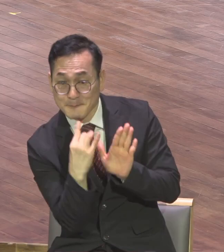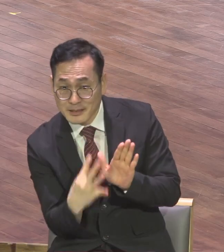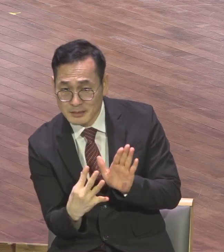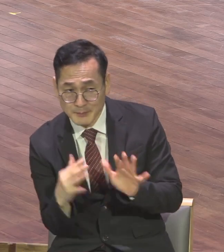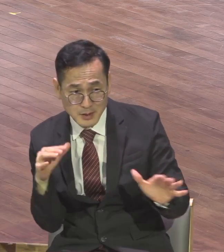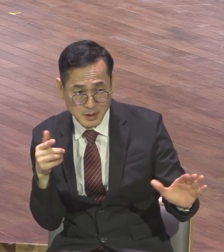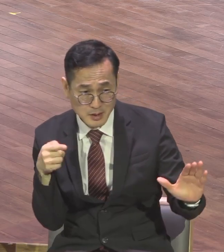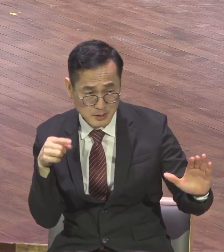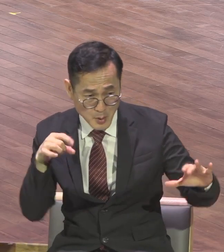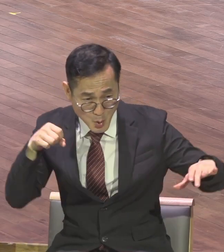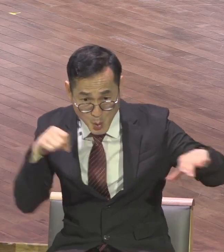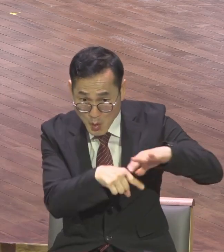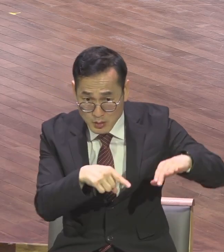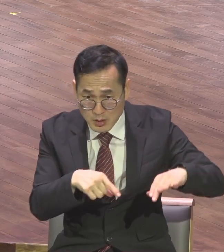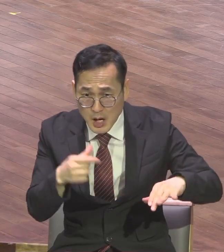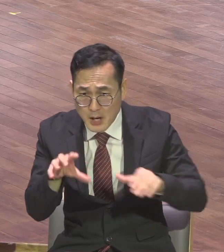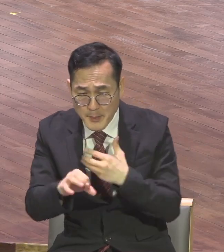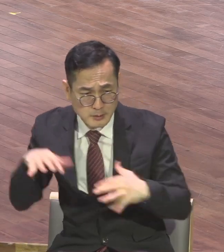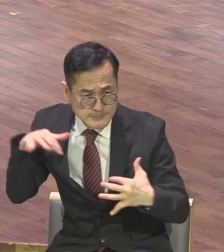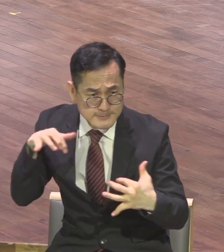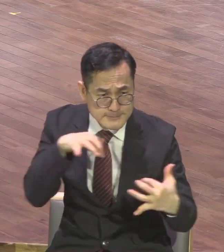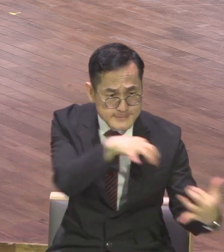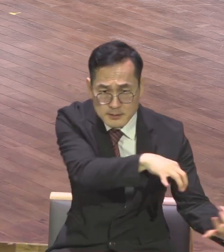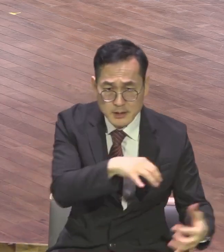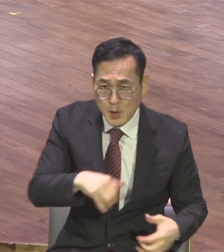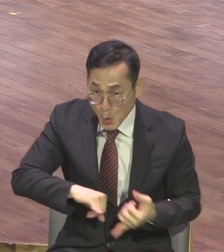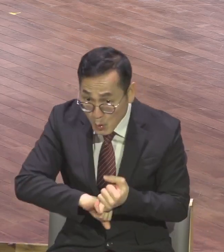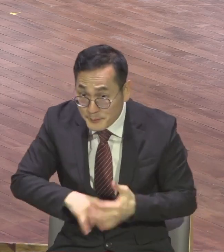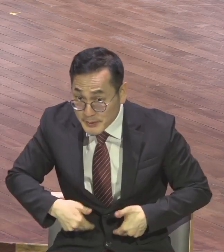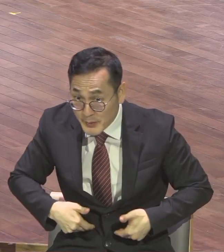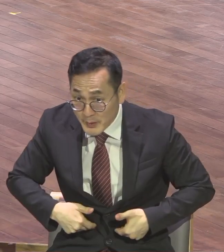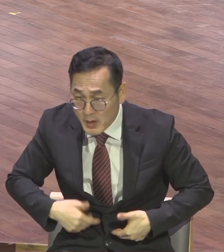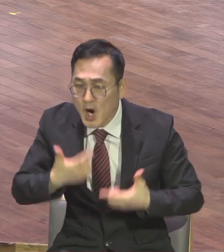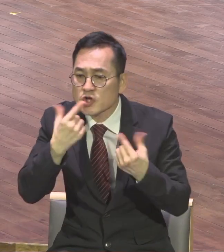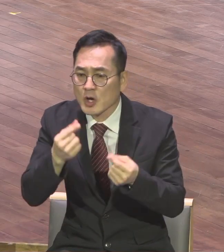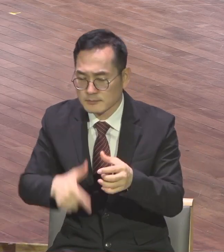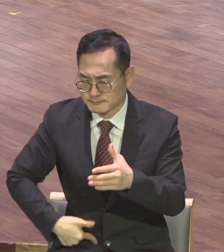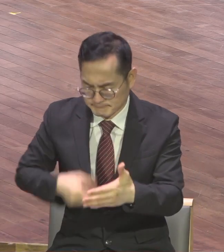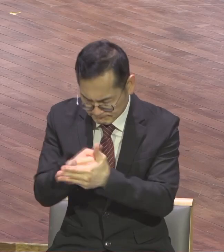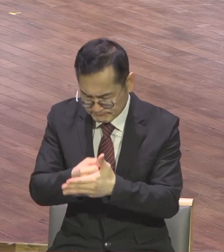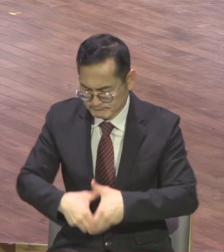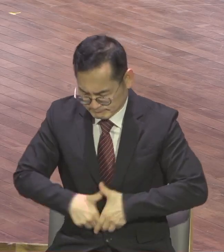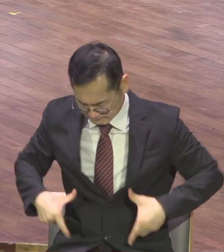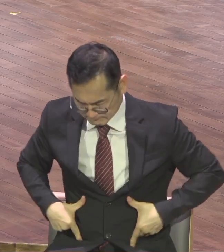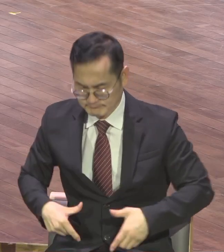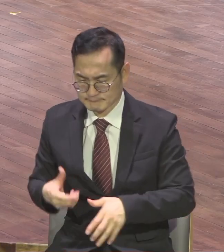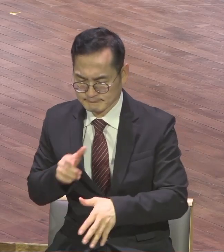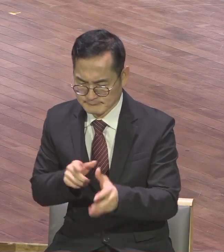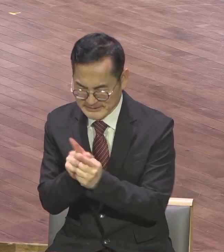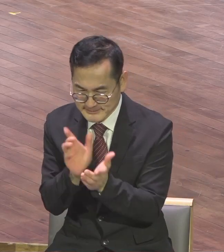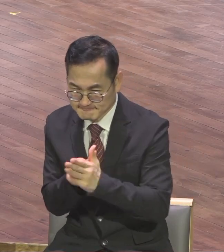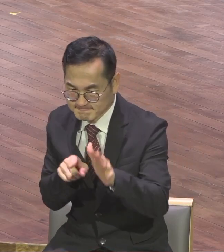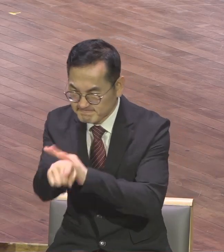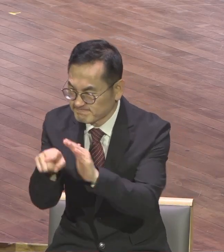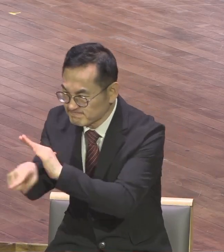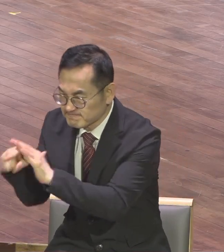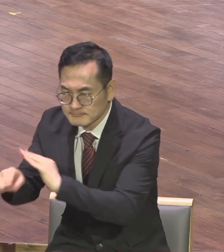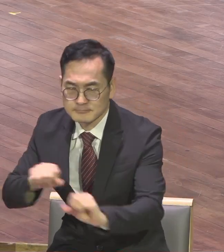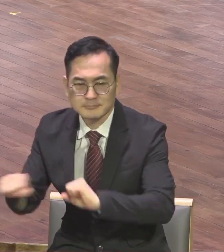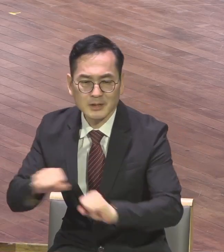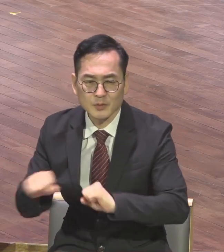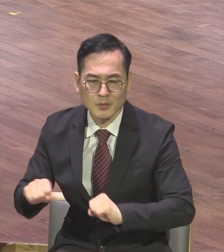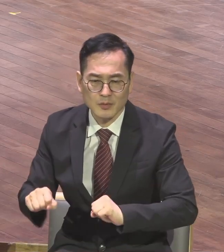마찬가지입니다. 담대하게 공격적 전도를 통해서 우리 삶의 현장에서 영적 지각변동을